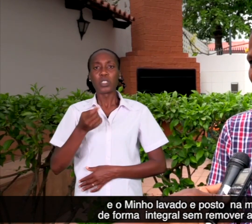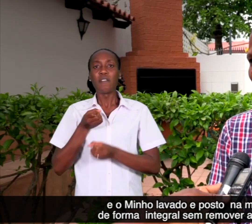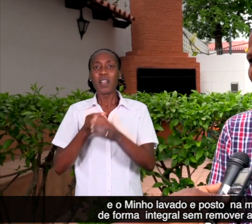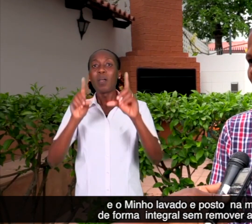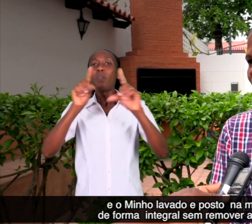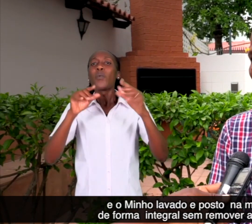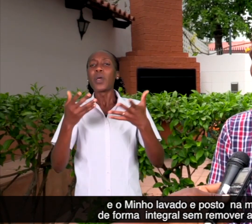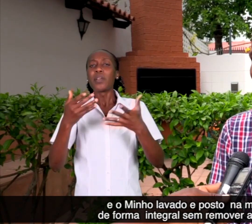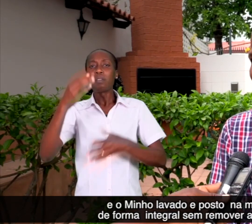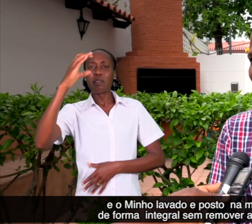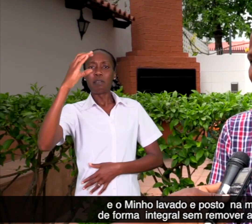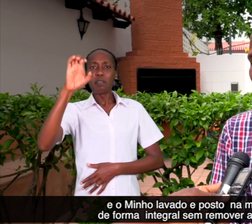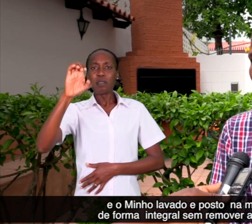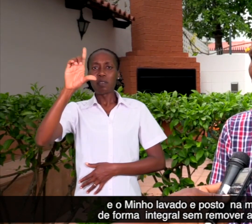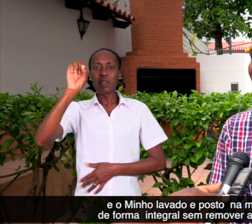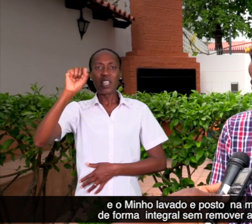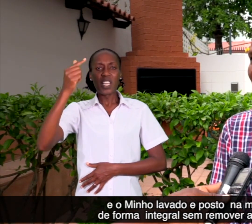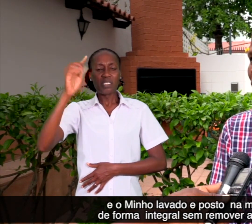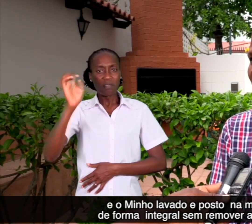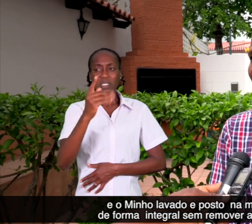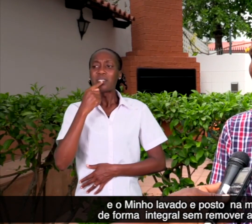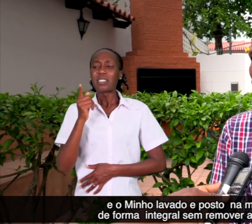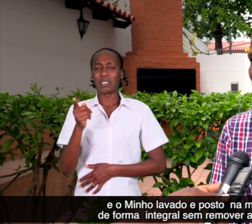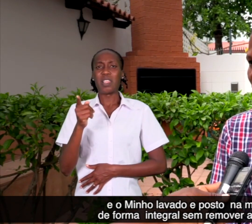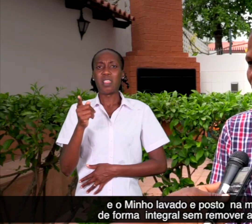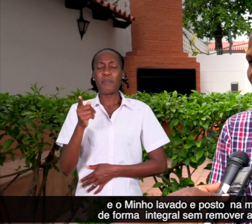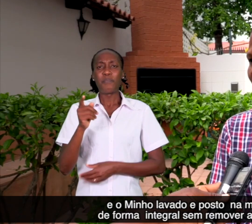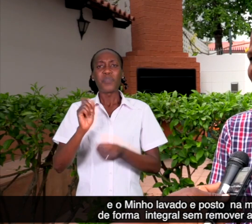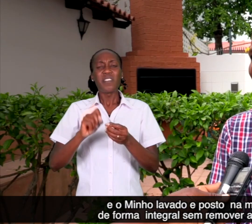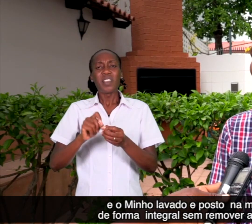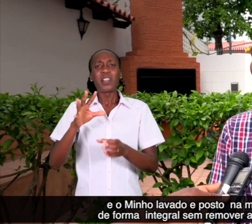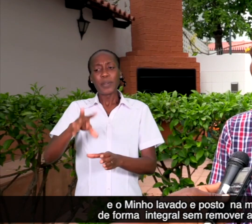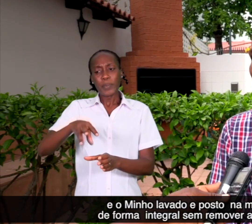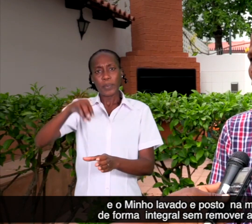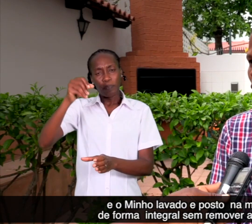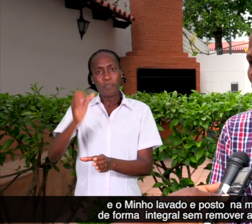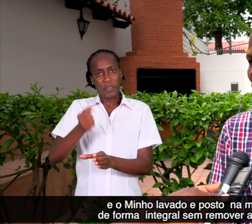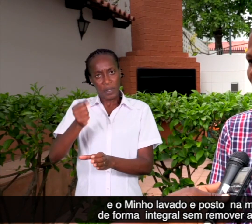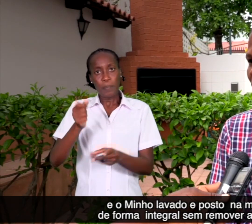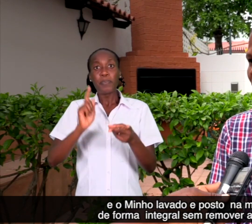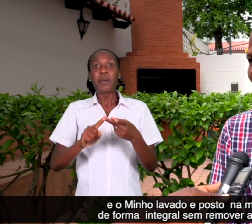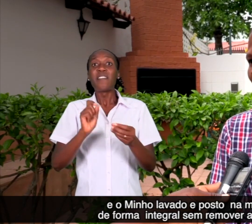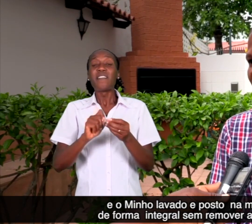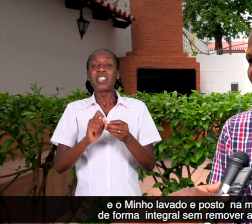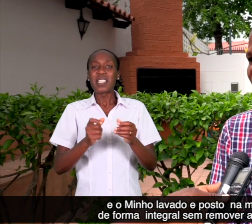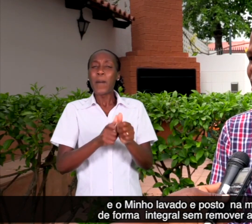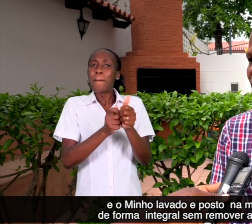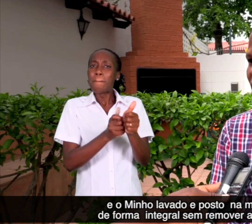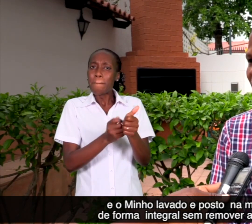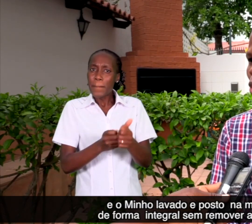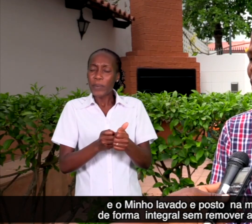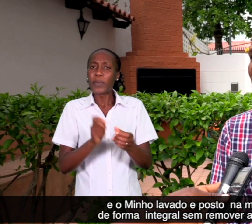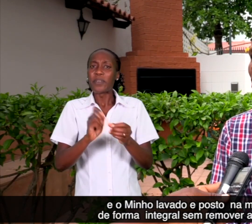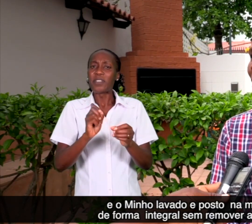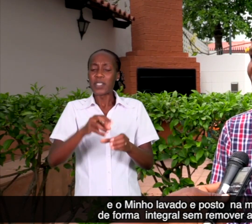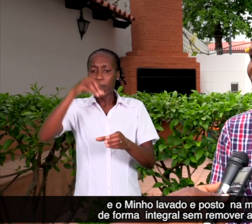celeste, não é? Isto é a farinha, o milho nesse caso lavado, posto na moageira e